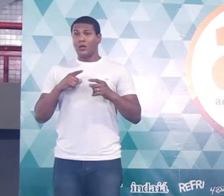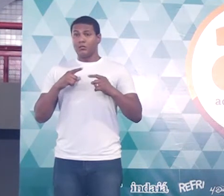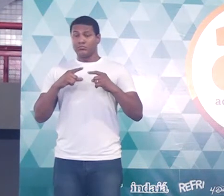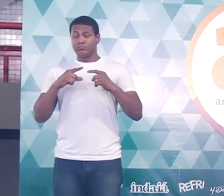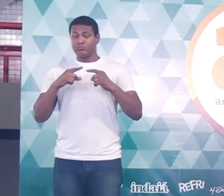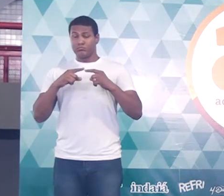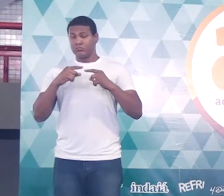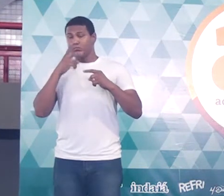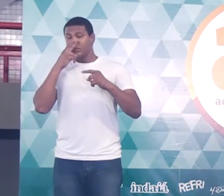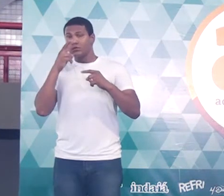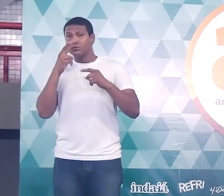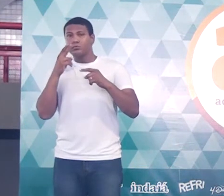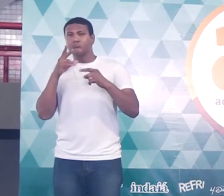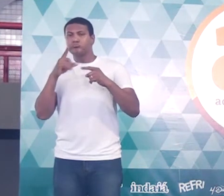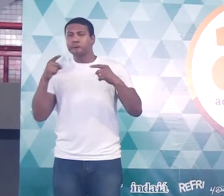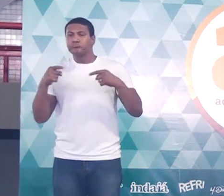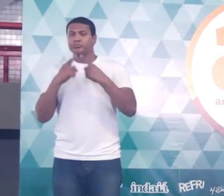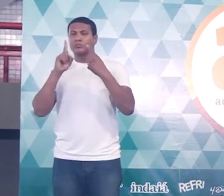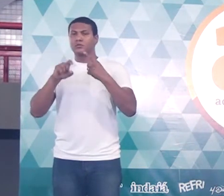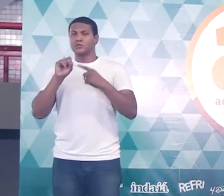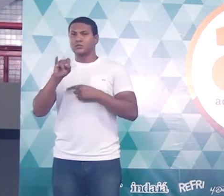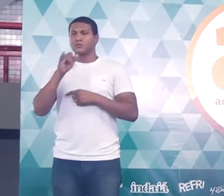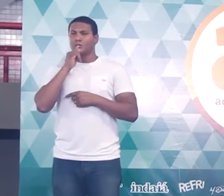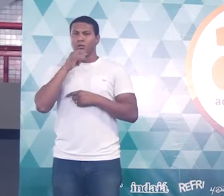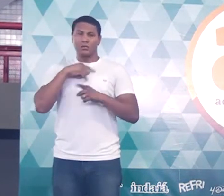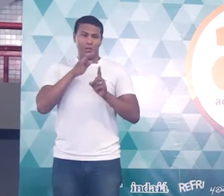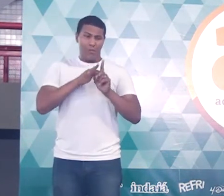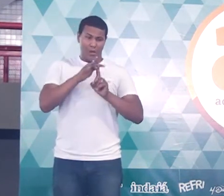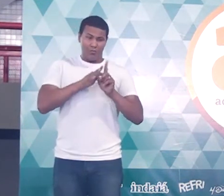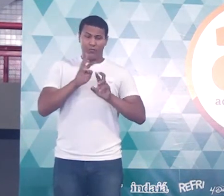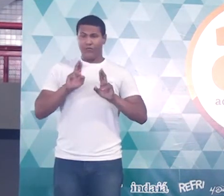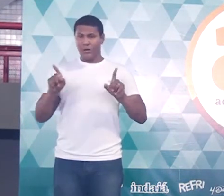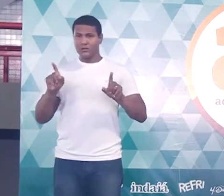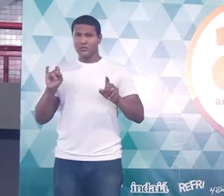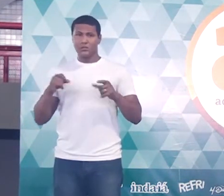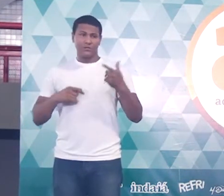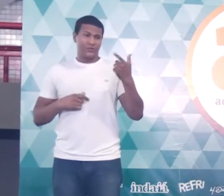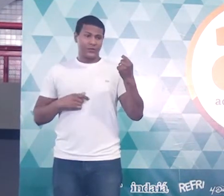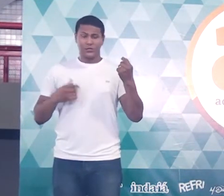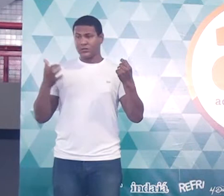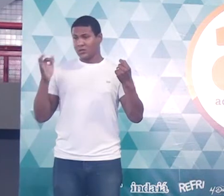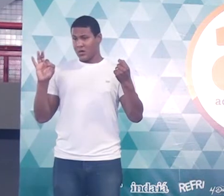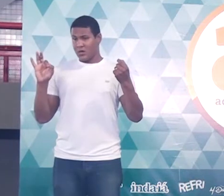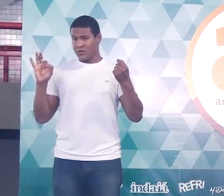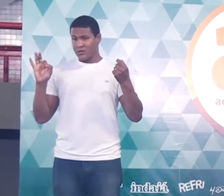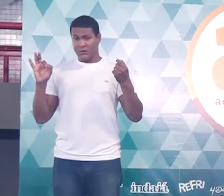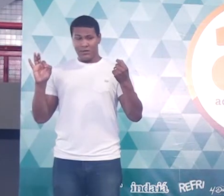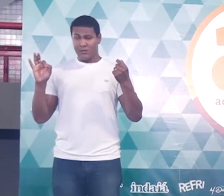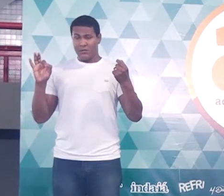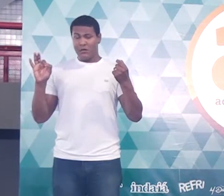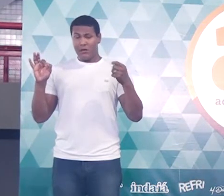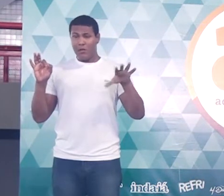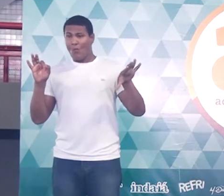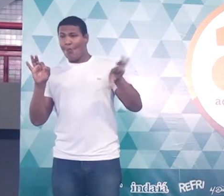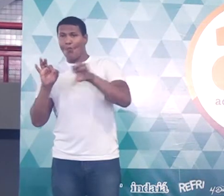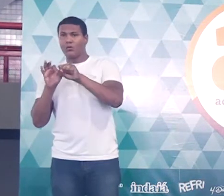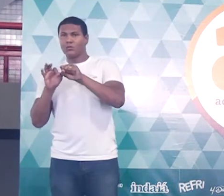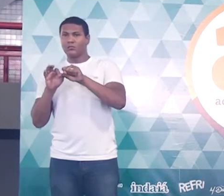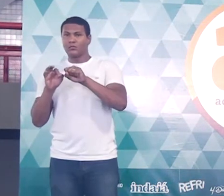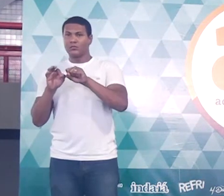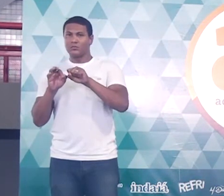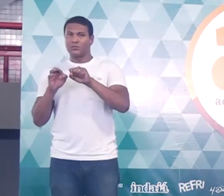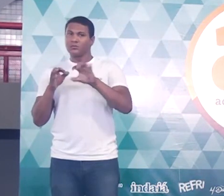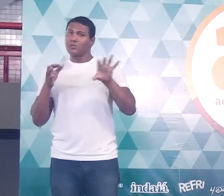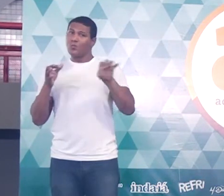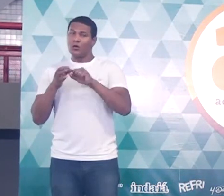uma diferença de temperatura. Se aqui tem 20 e aqui tem 10, vai passar dos 20 para o 10.